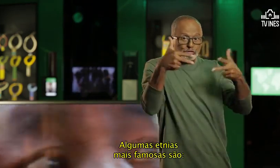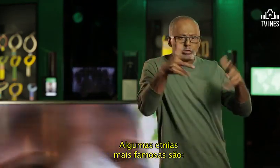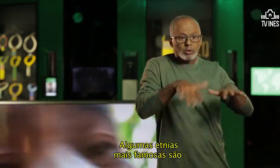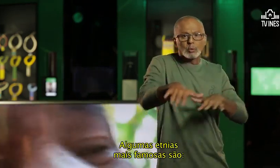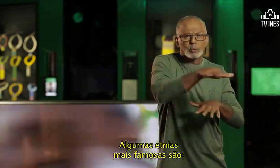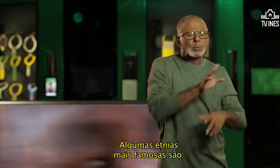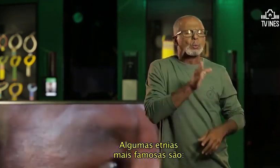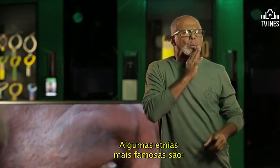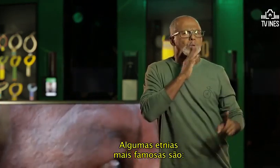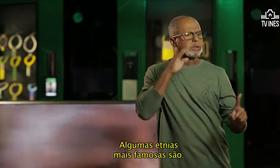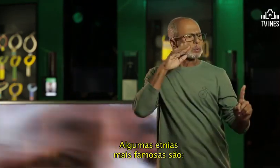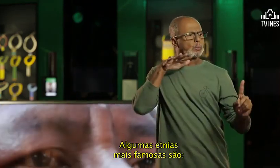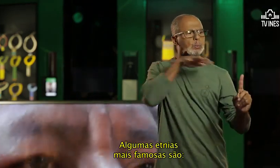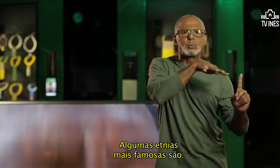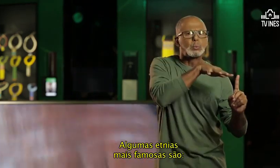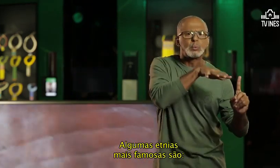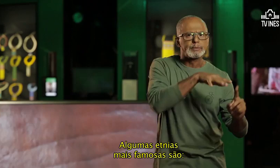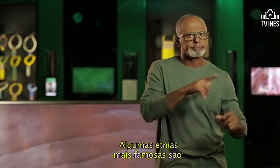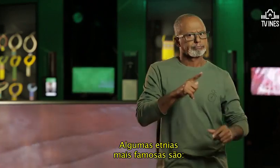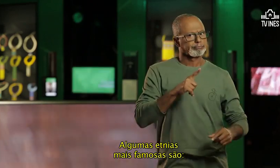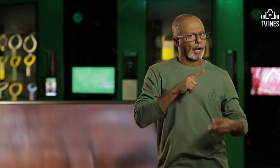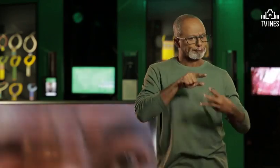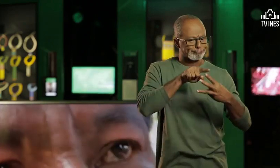Algumas etnias mais famosas são